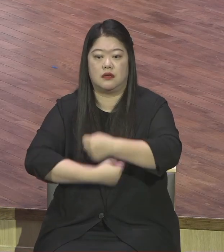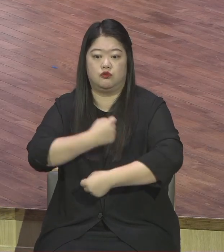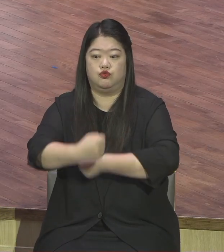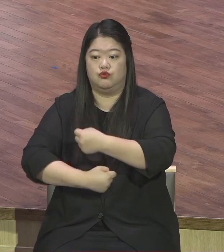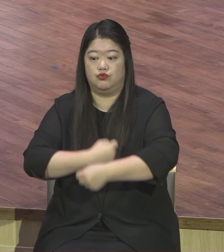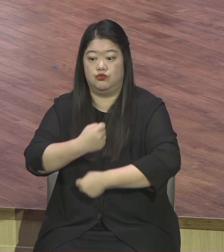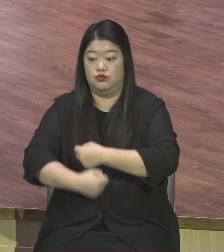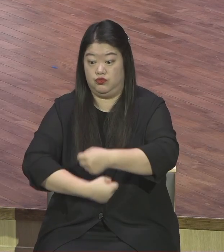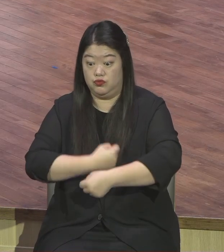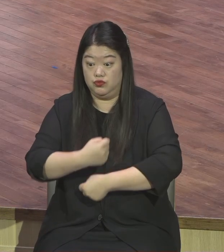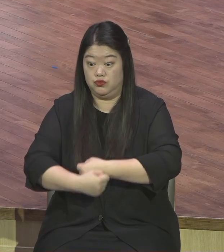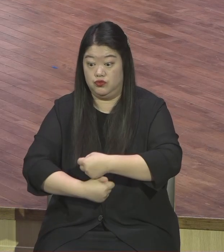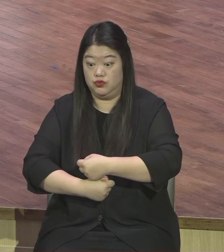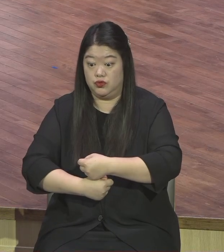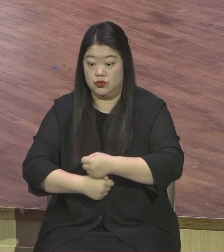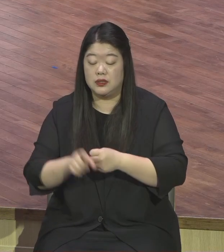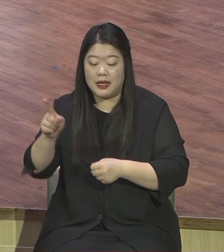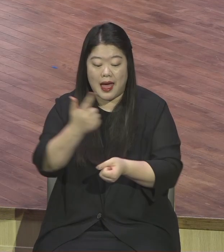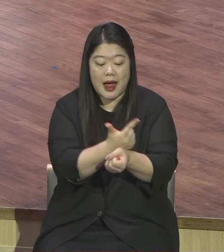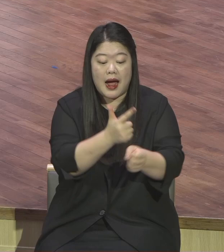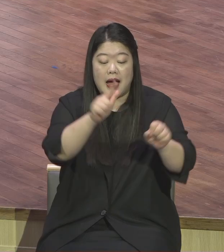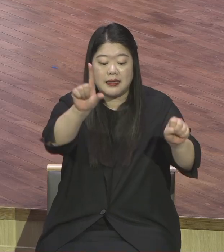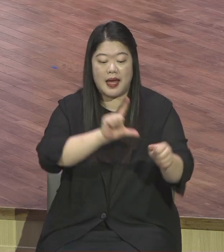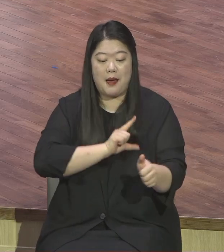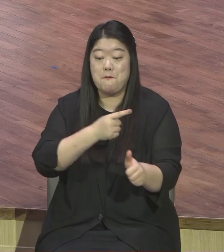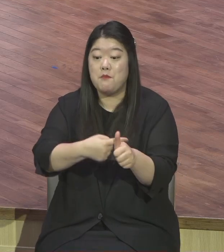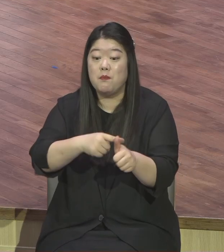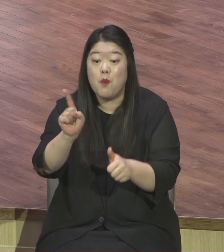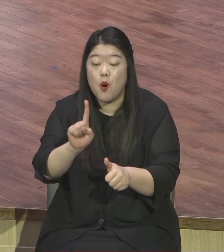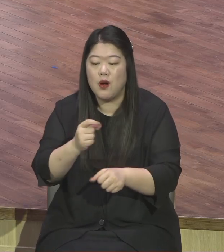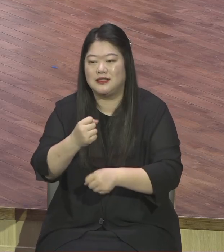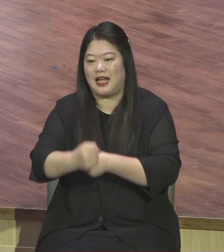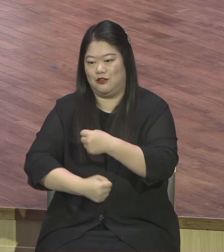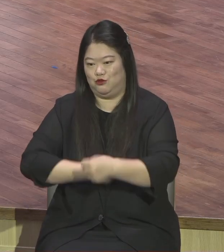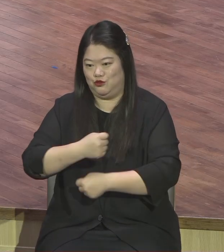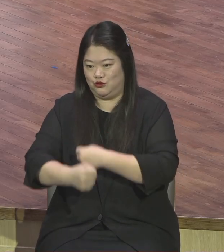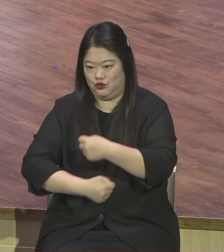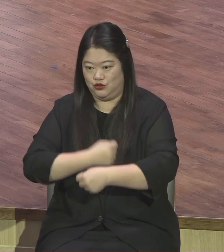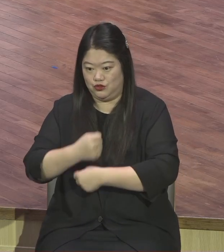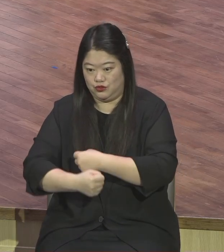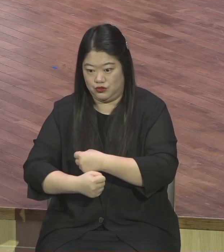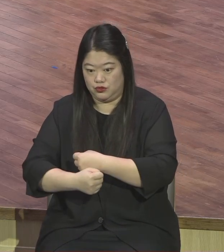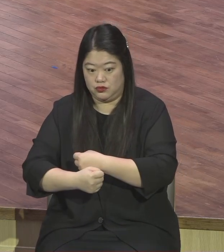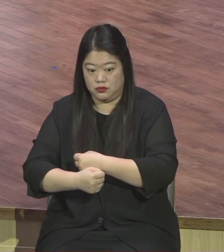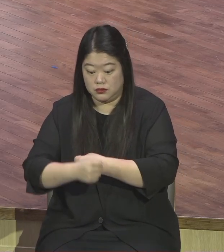정도로 복음을 통해서 주어지는 참자유,